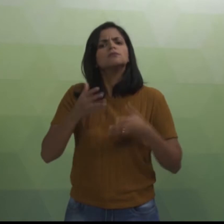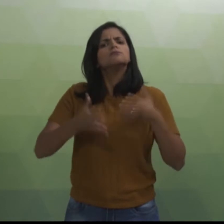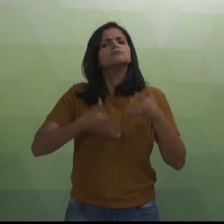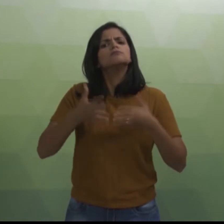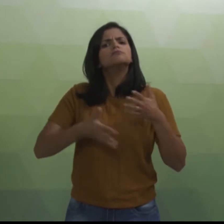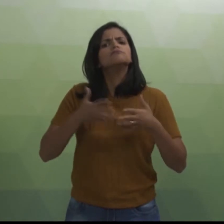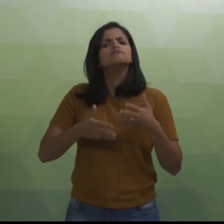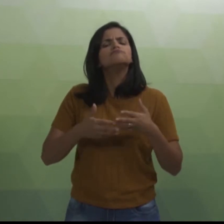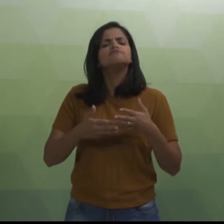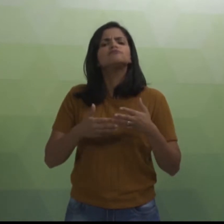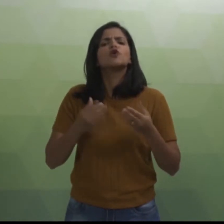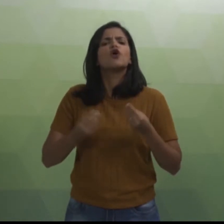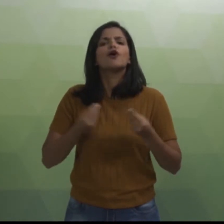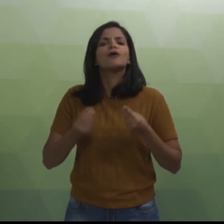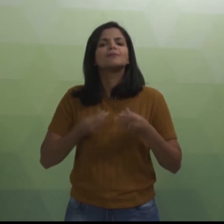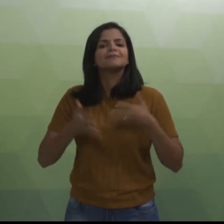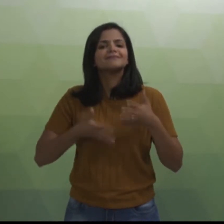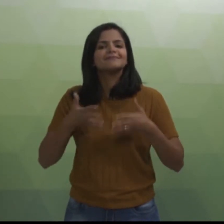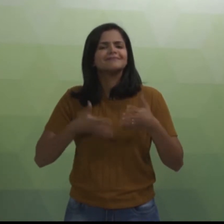Mas, na língua de sinais, como eu faço?